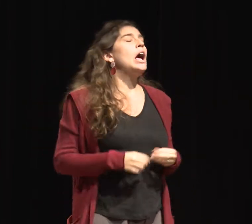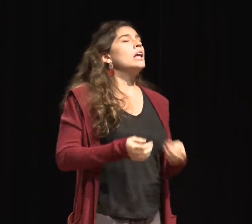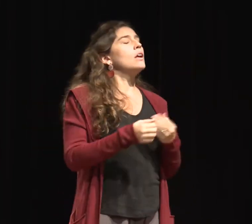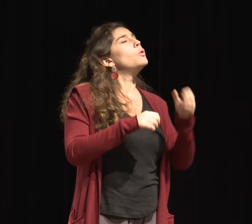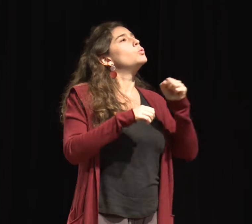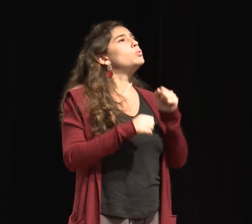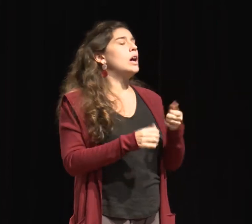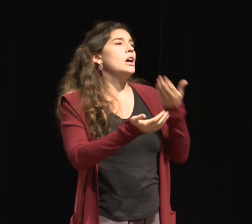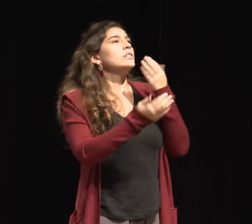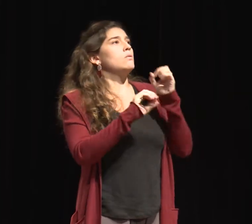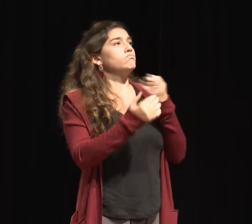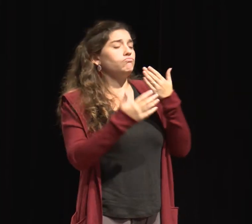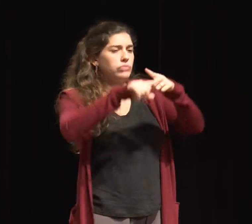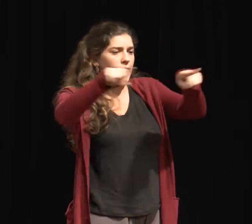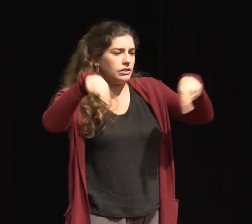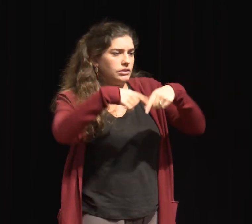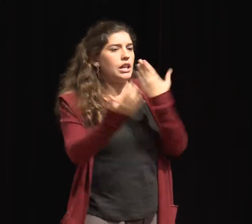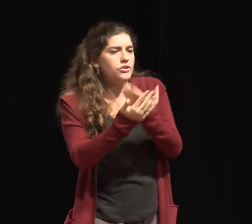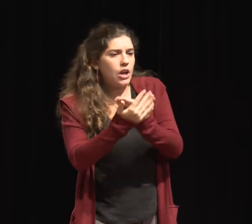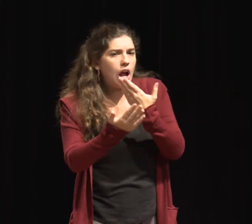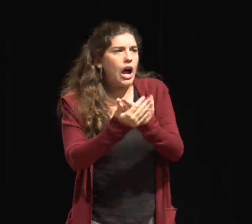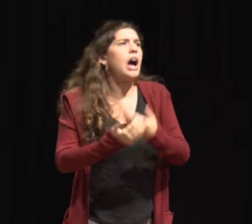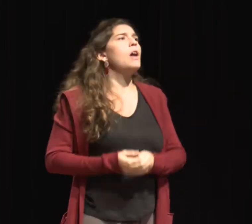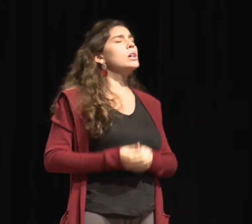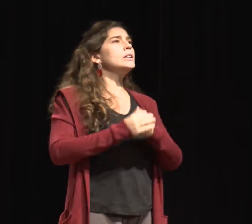Primeiramente, começando com slides, na sala de aula.